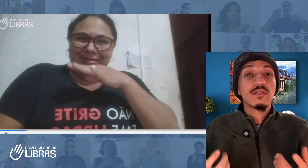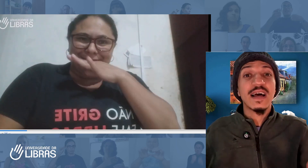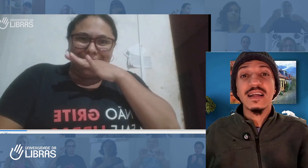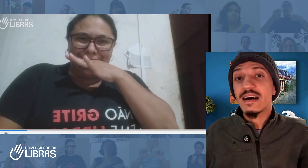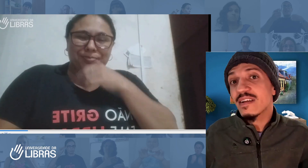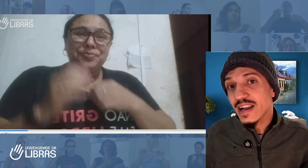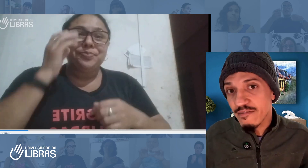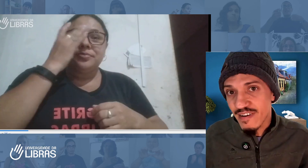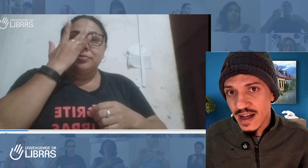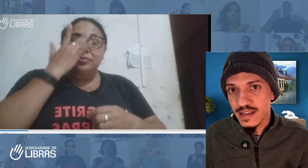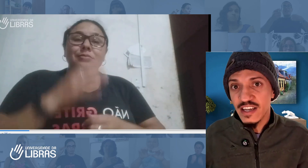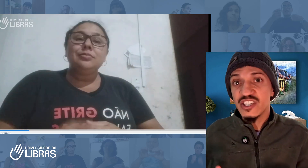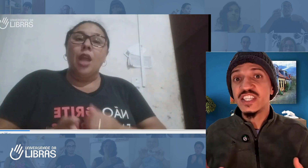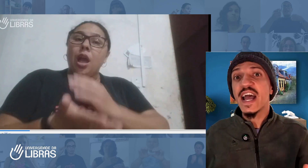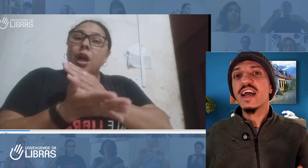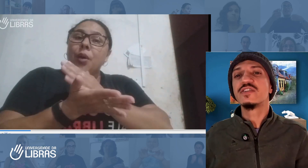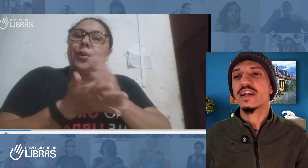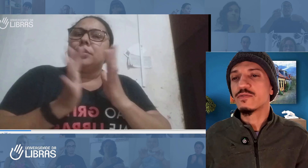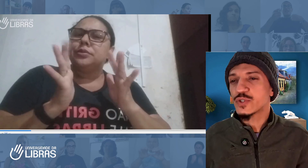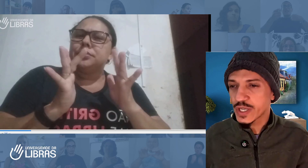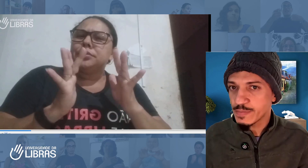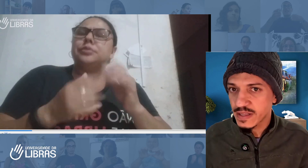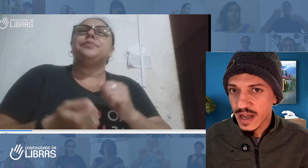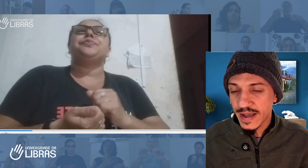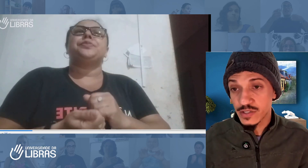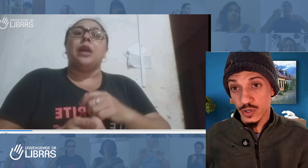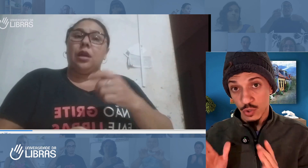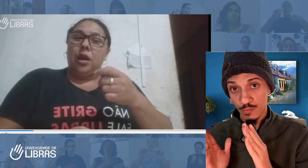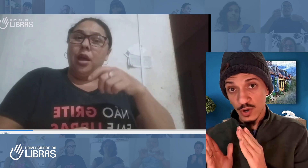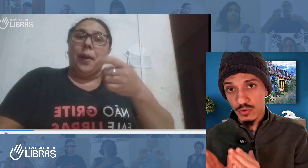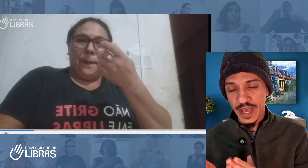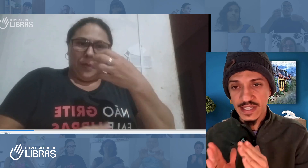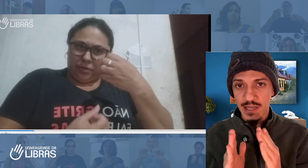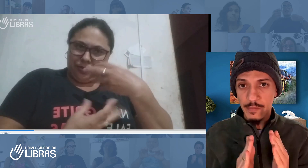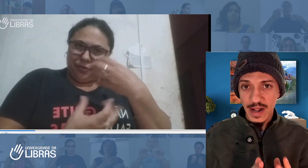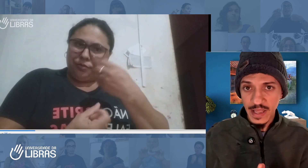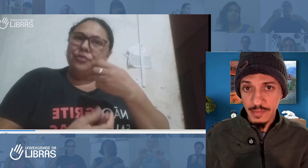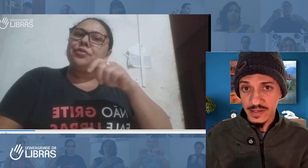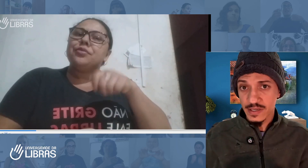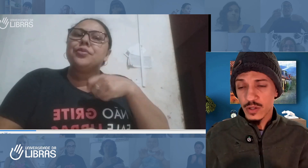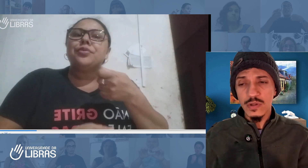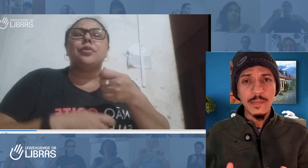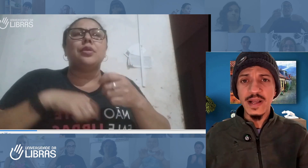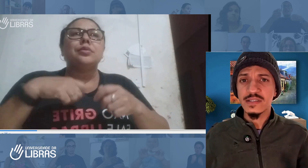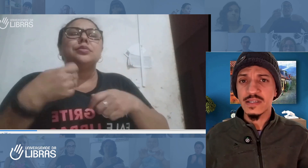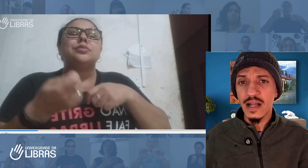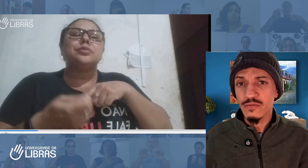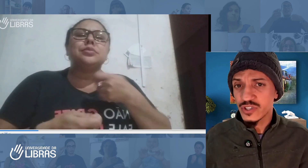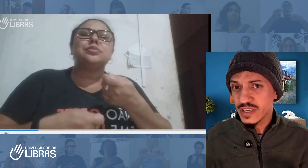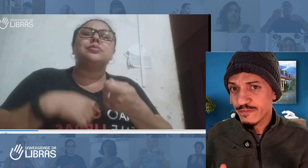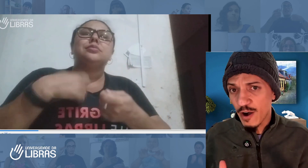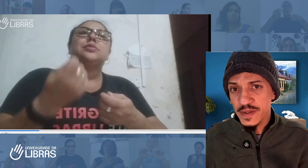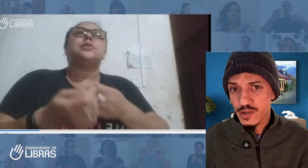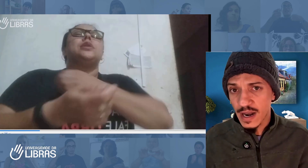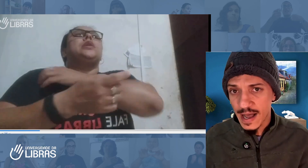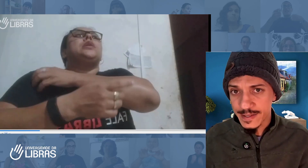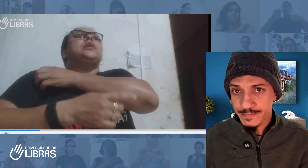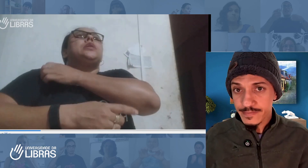estava travada, cheia de traduções mentais do português para Libras, tudo aprendizado de forma isolada.